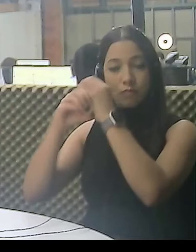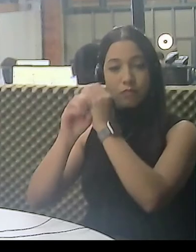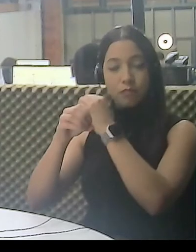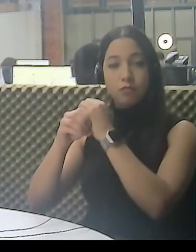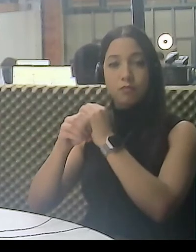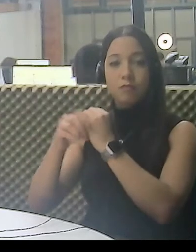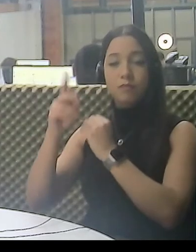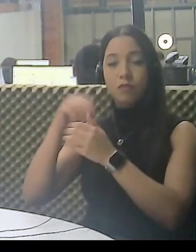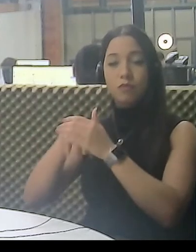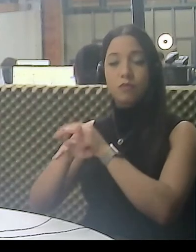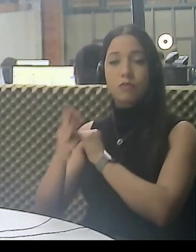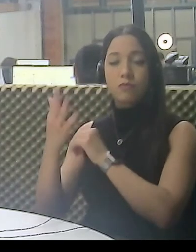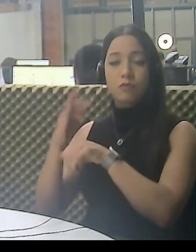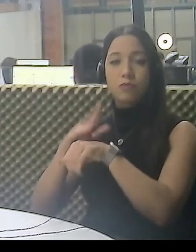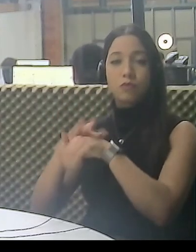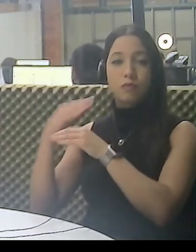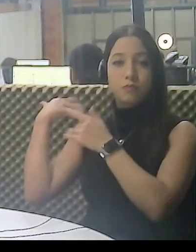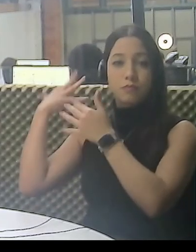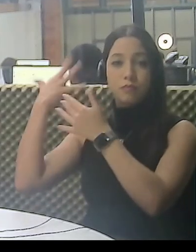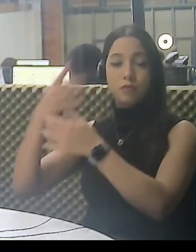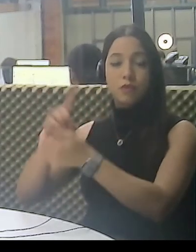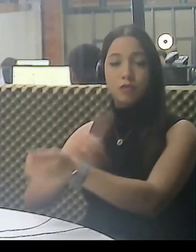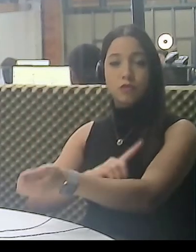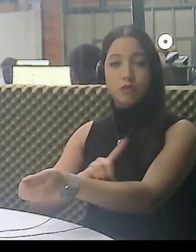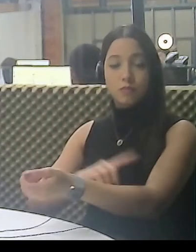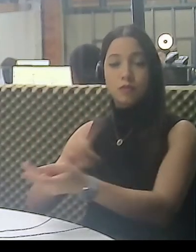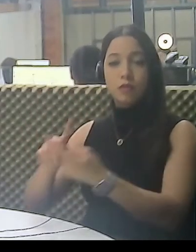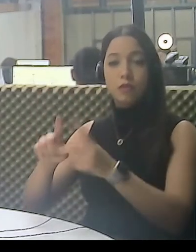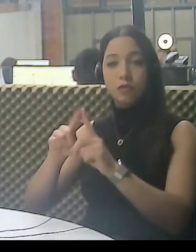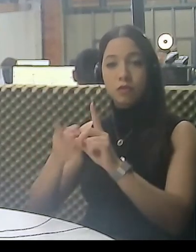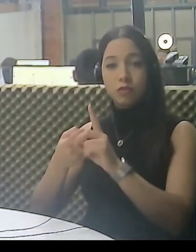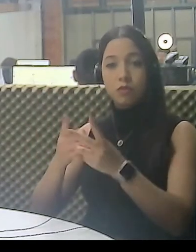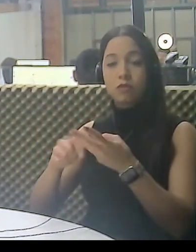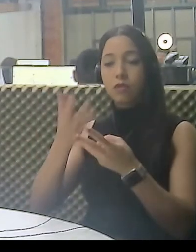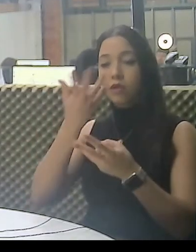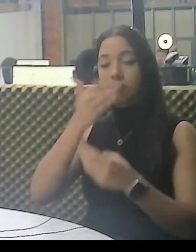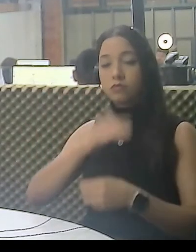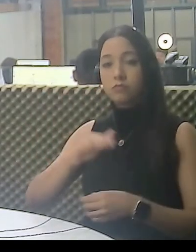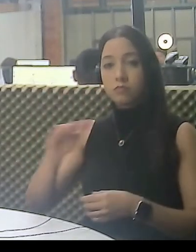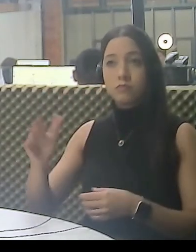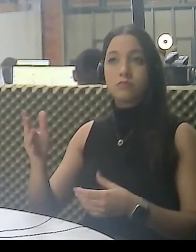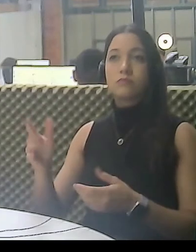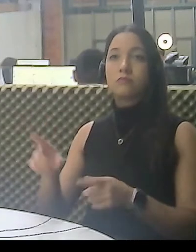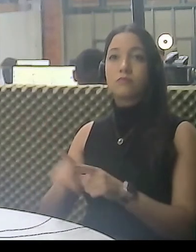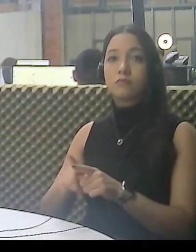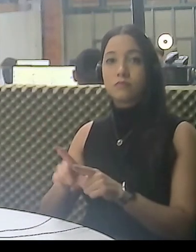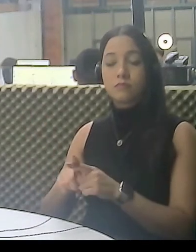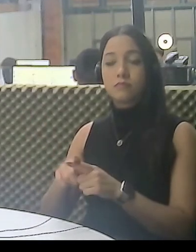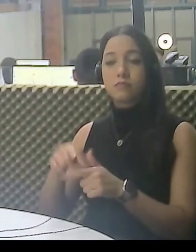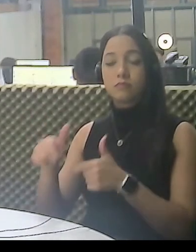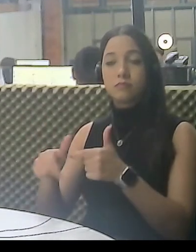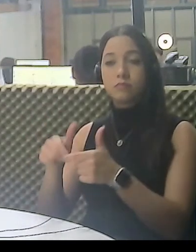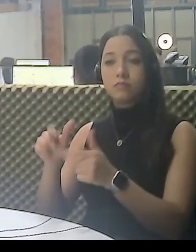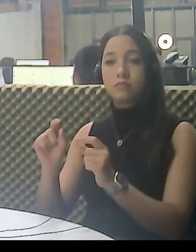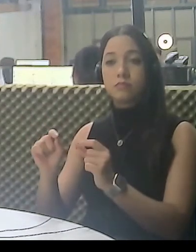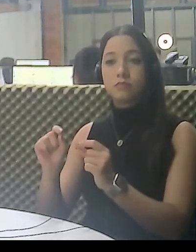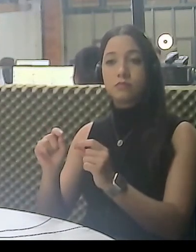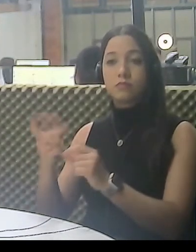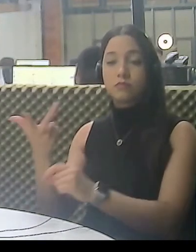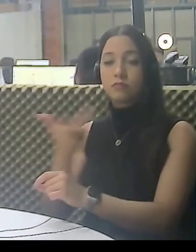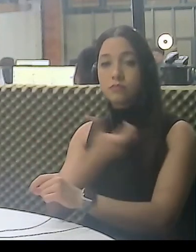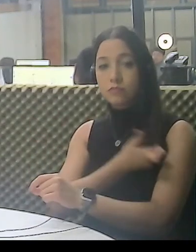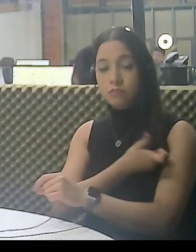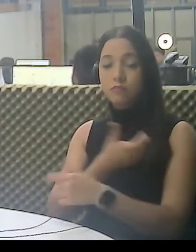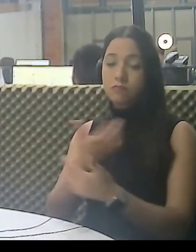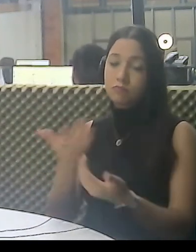condições crônicas, hipertensos, diabéticos, gestantes, crianças. A gente tem também o serviço da imunização,